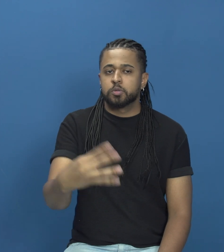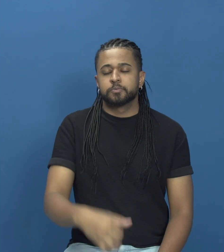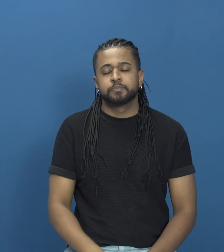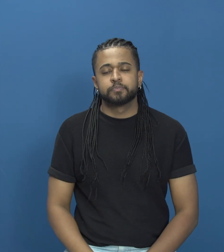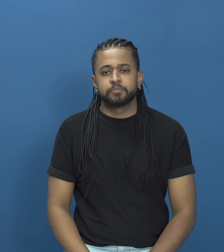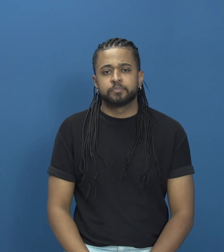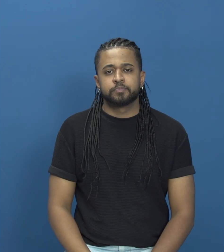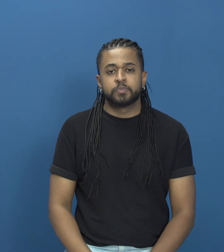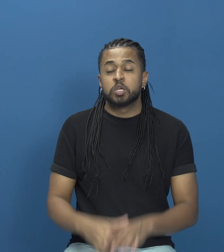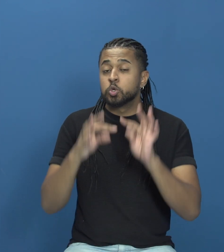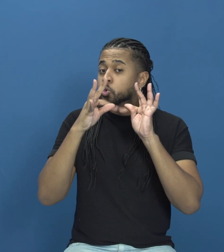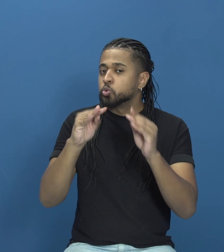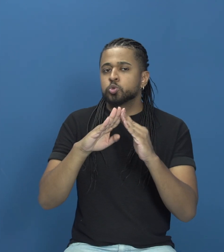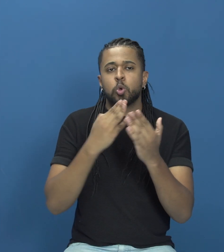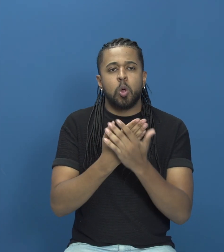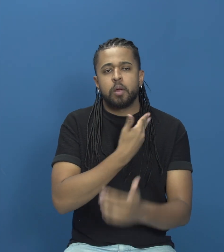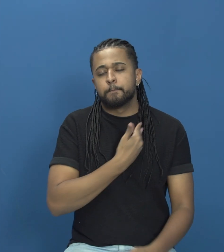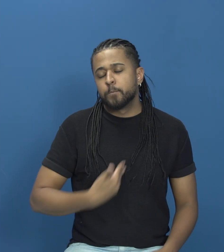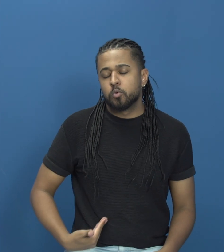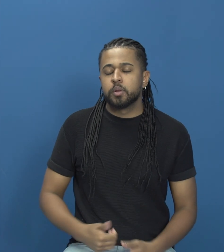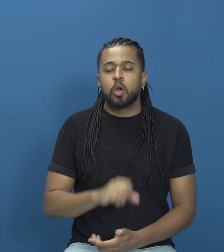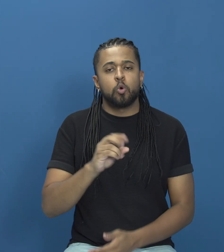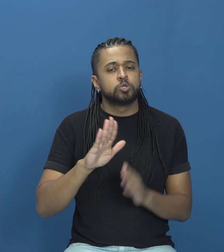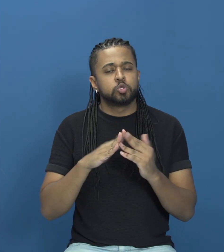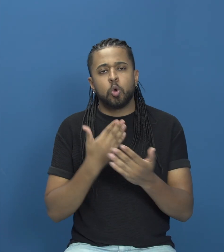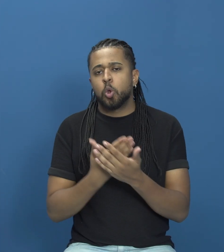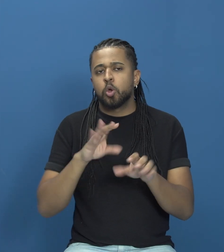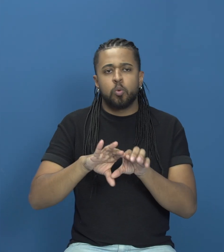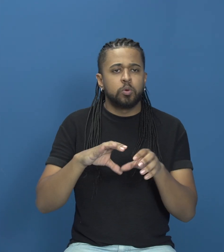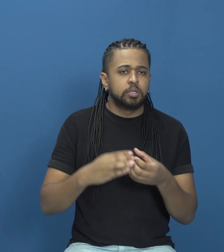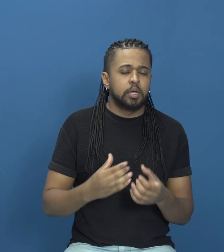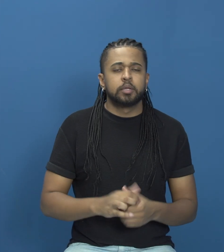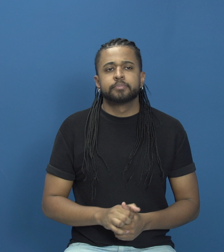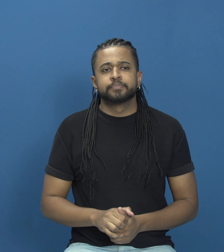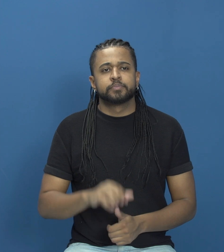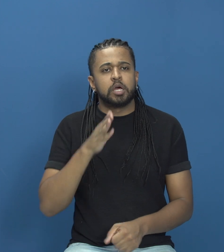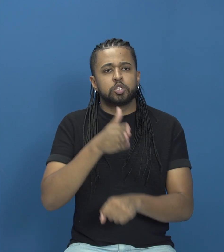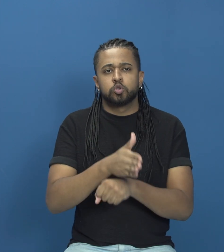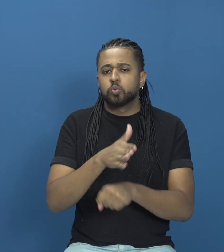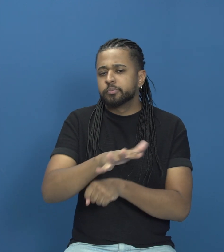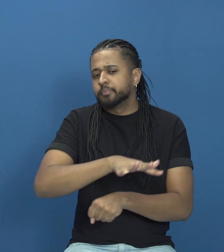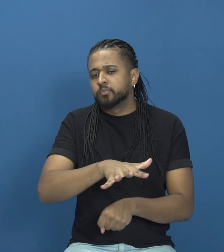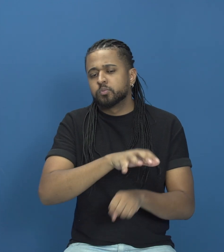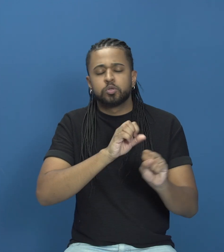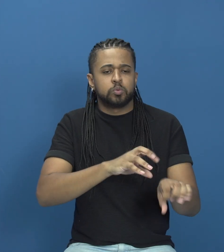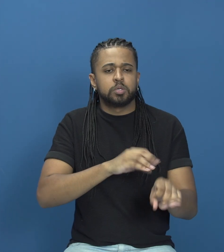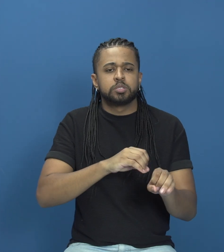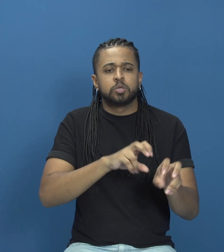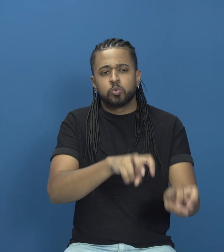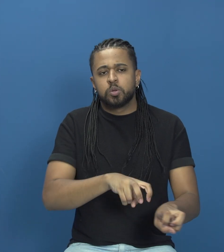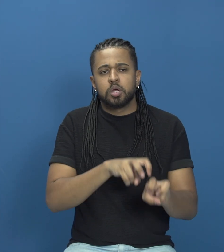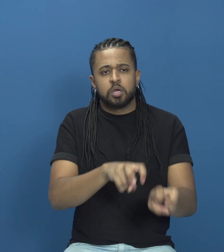7.5.2.4. Integralmente em escola pública ou em escolas comunitárias que atuam no âmbito da educação do